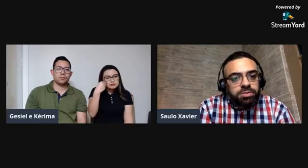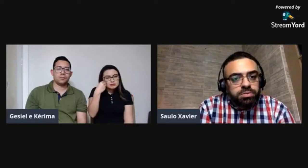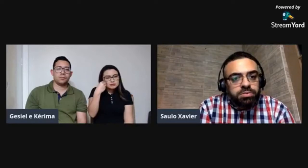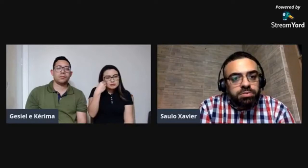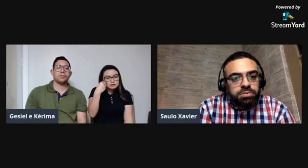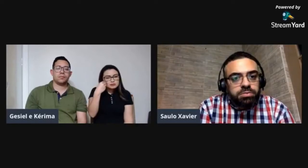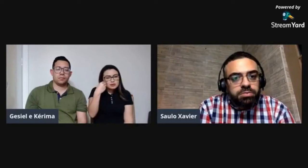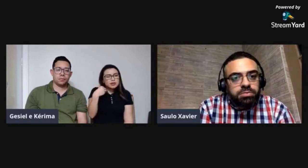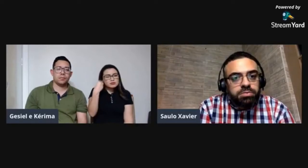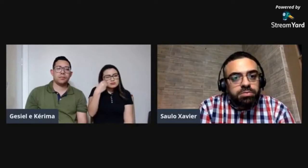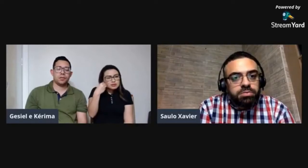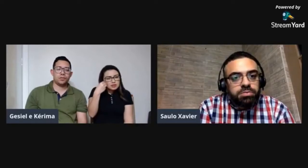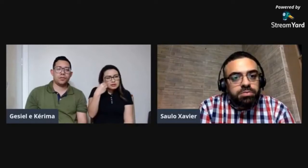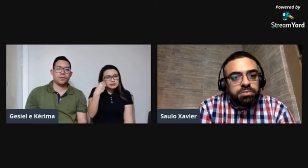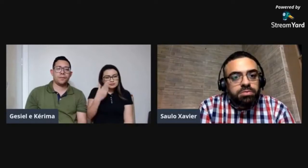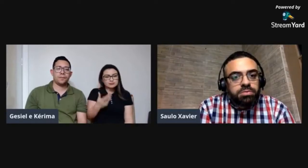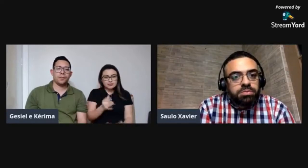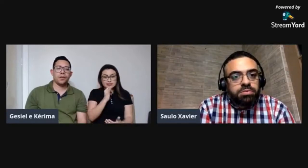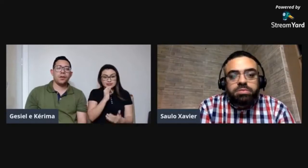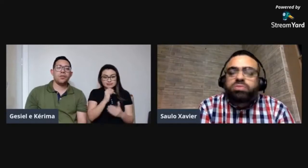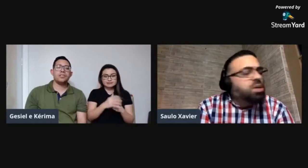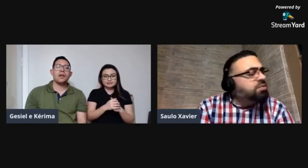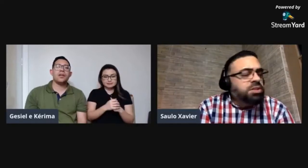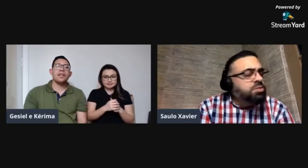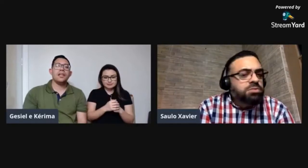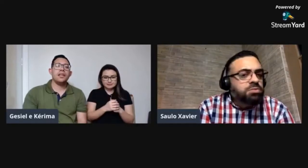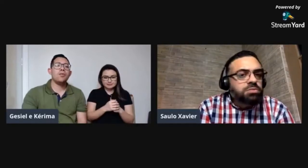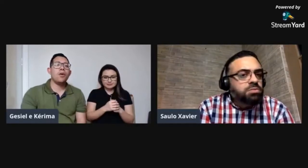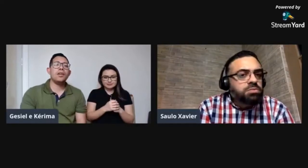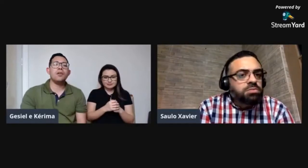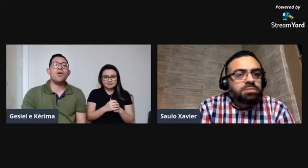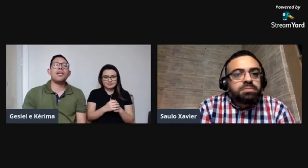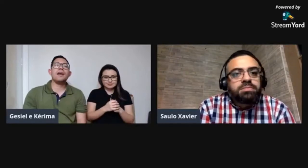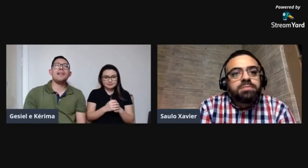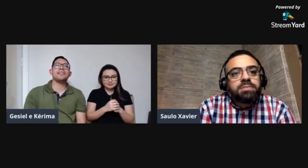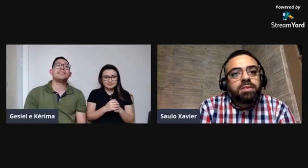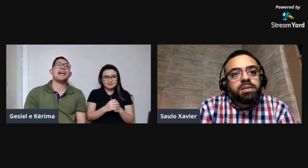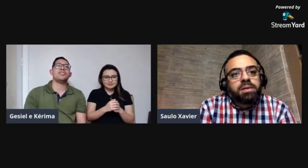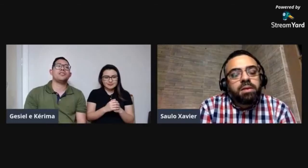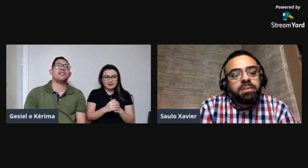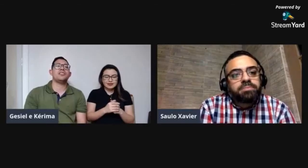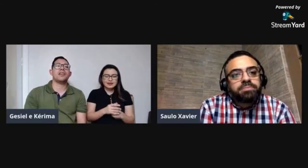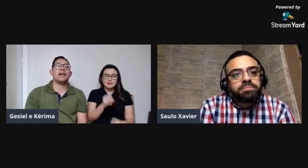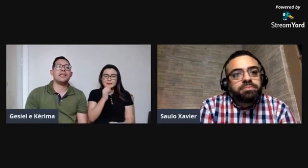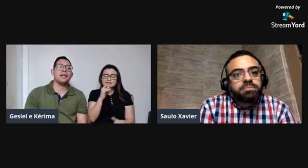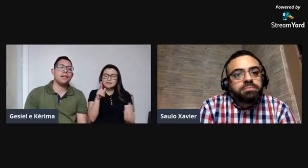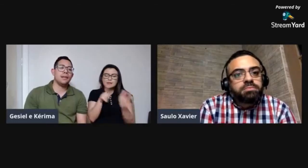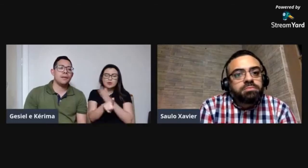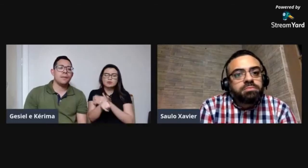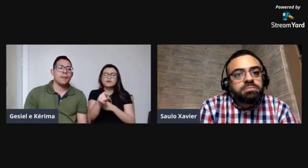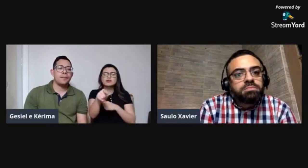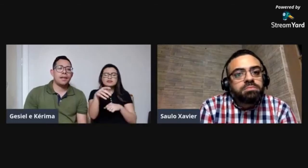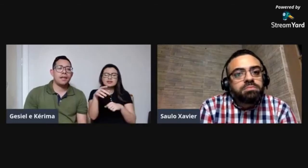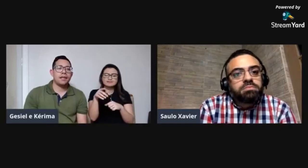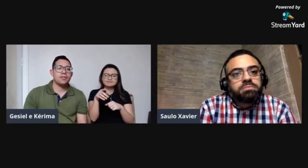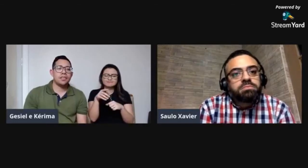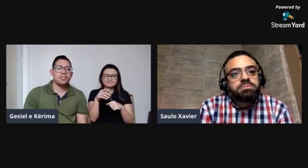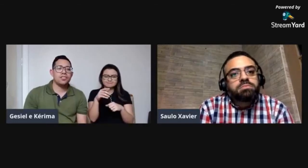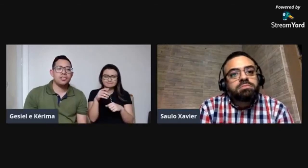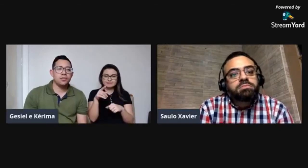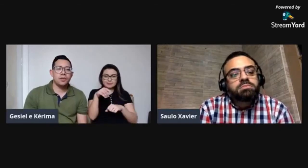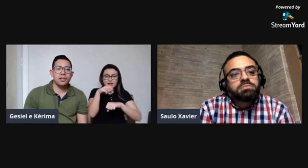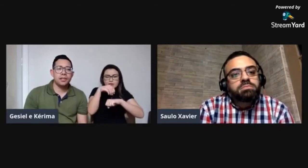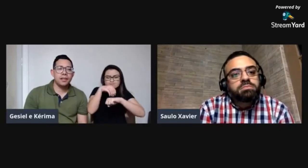definitivamente. Entendi. Nunca Doutor, feche. e qual que é a mensagem que você deixaria aí para quem